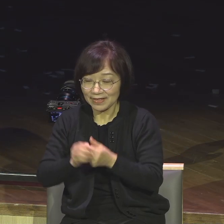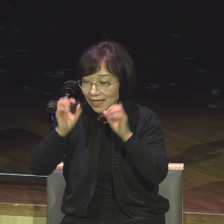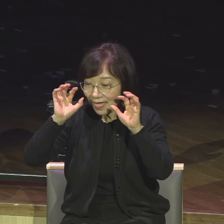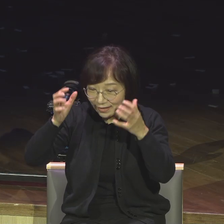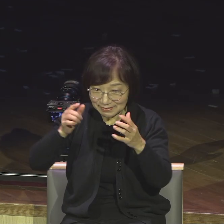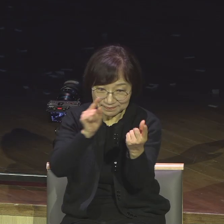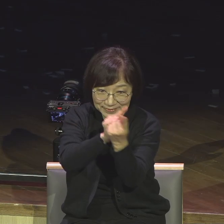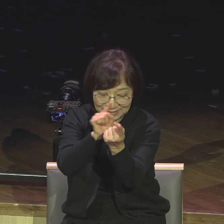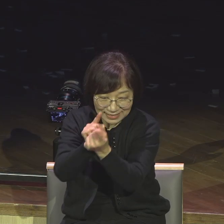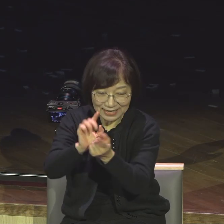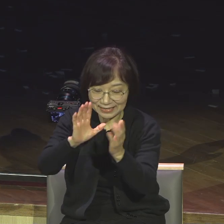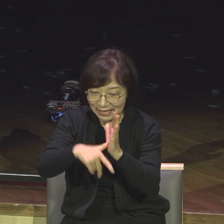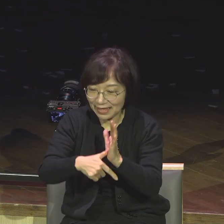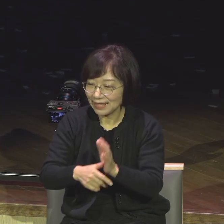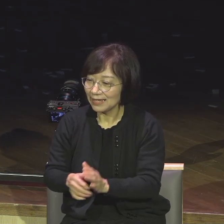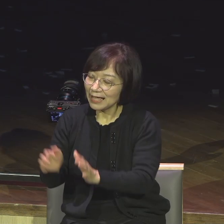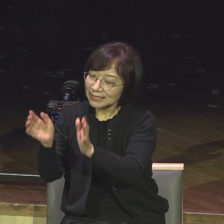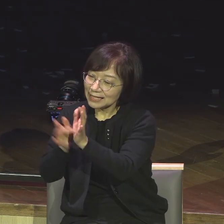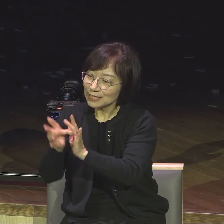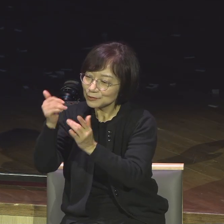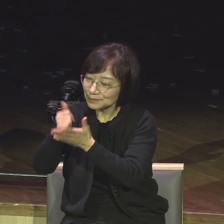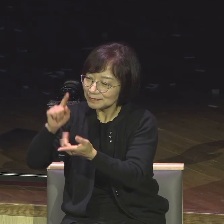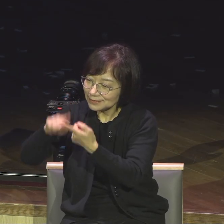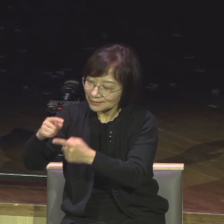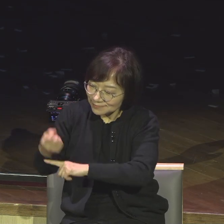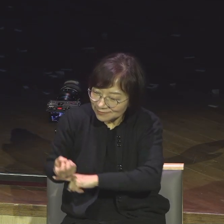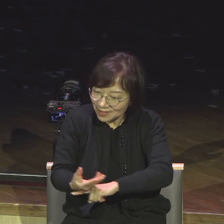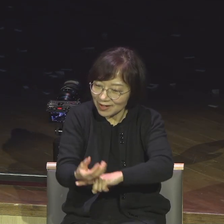만나서 예수님 이야기를 전하게 되었지.